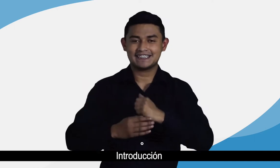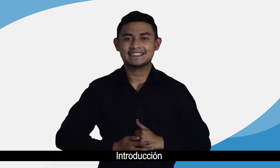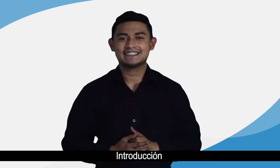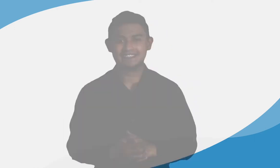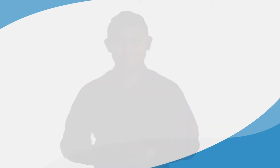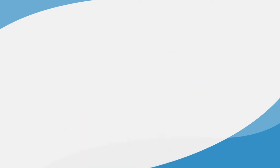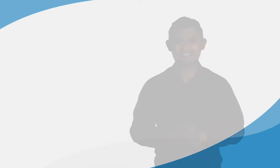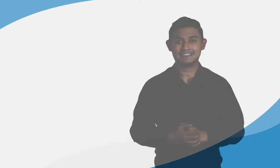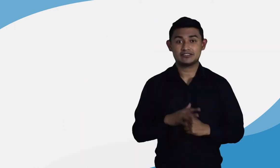Introducción